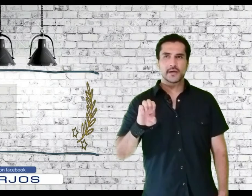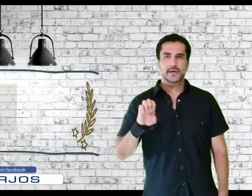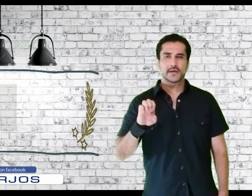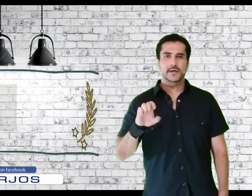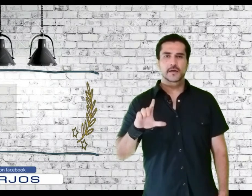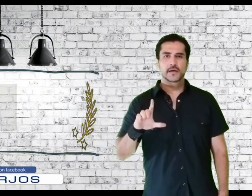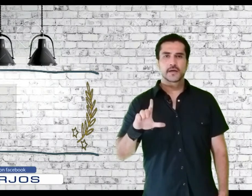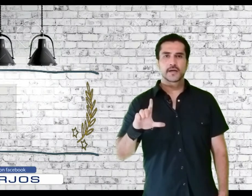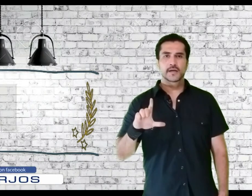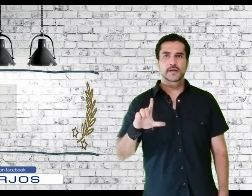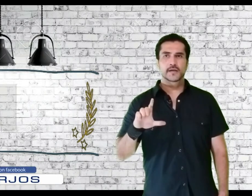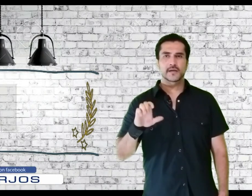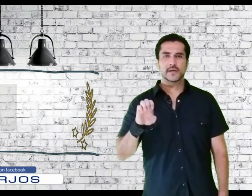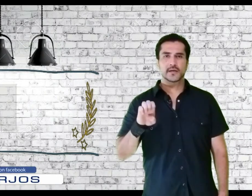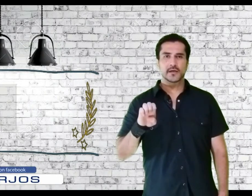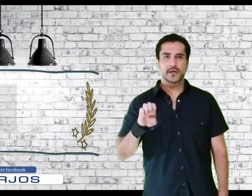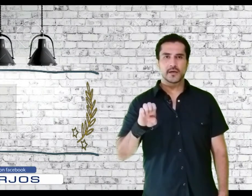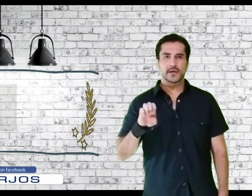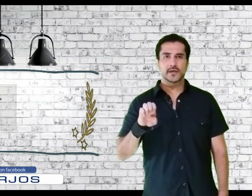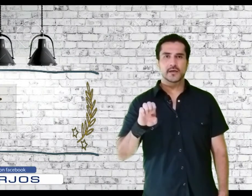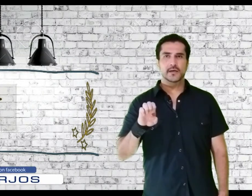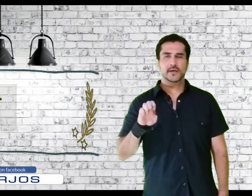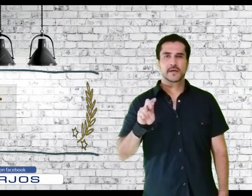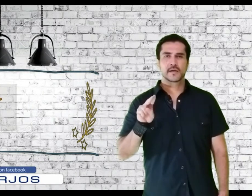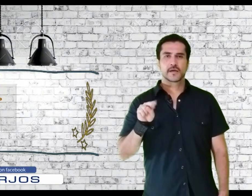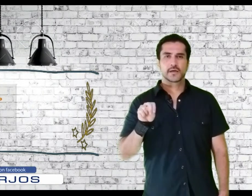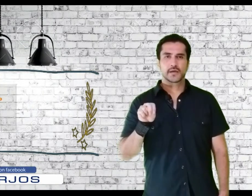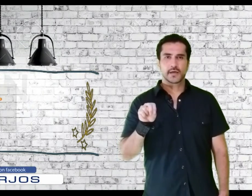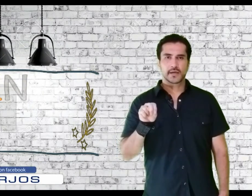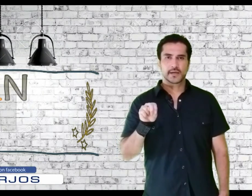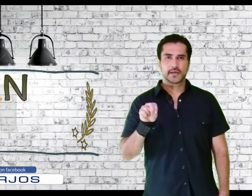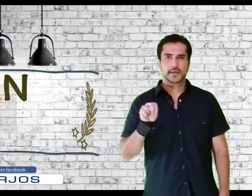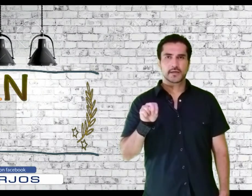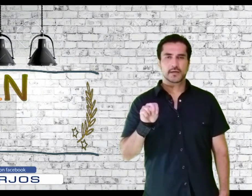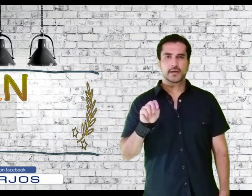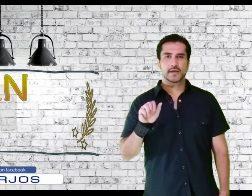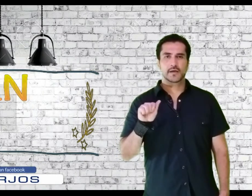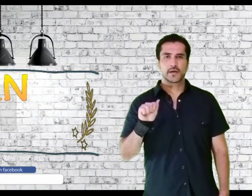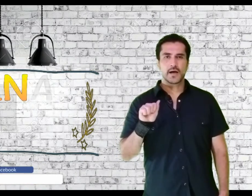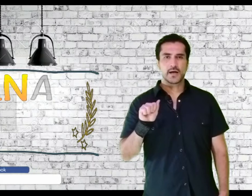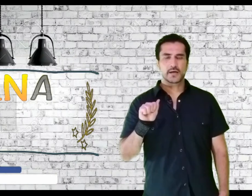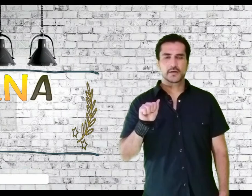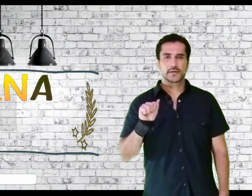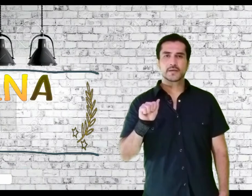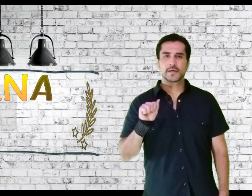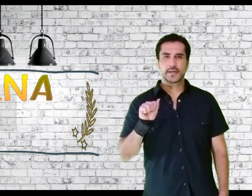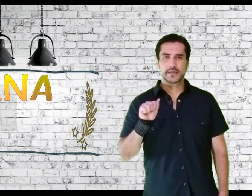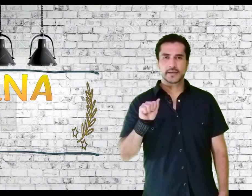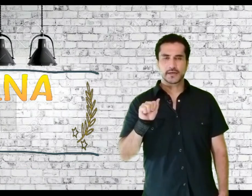E, L, E, N, A. Elena.